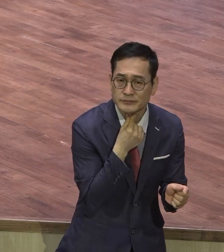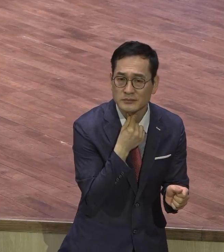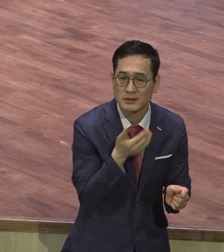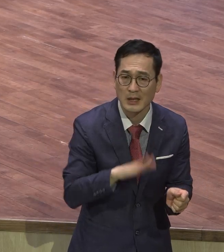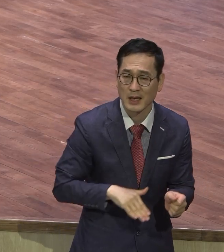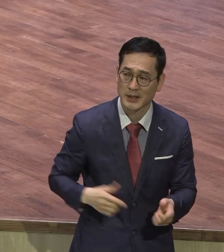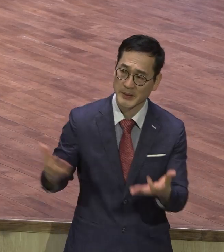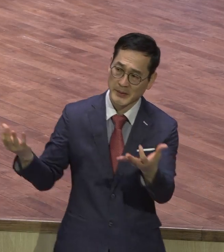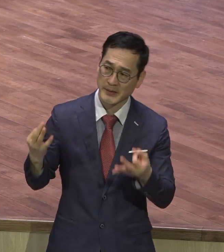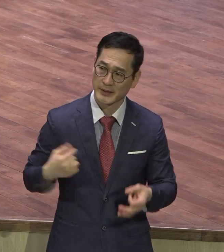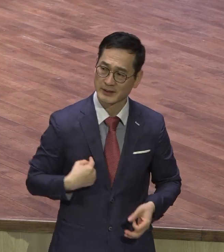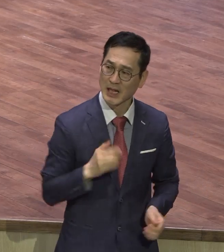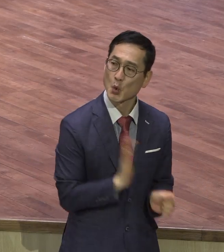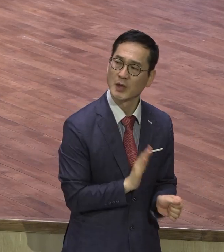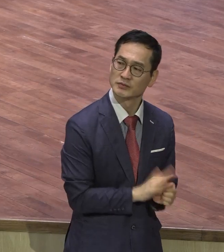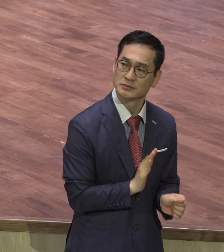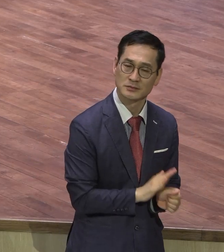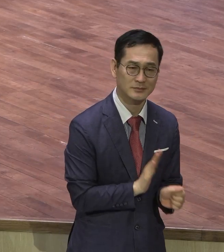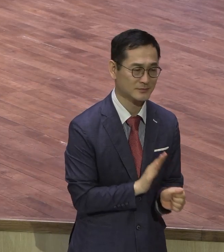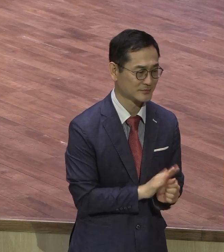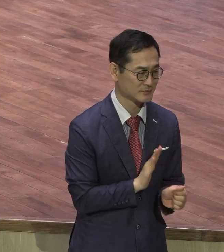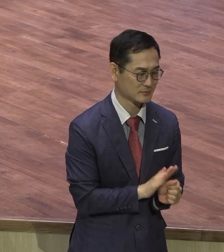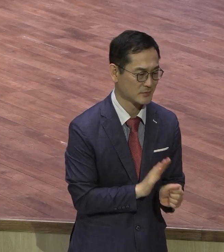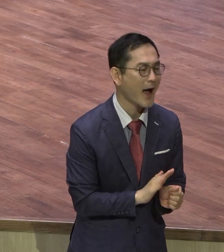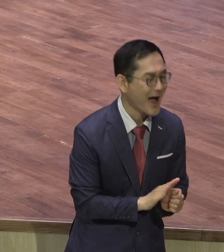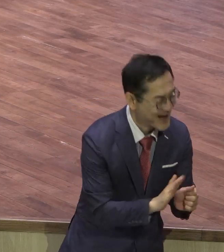없이 남에게 잘 보이려고 생색 내려고.